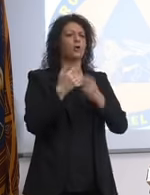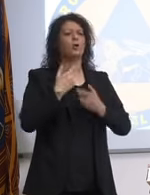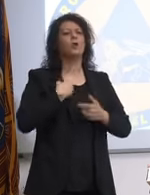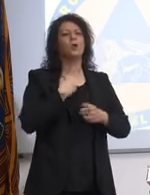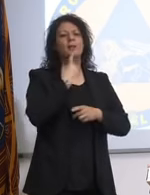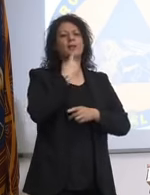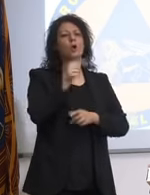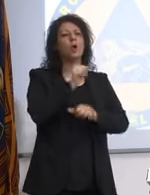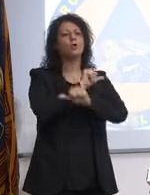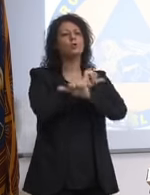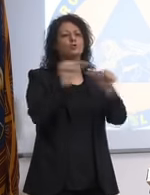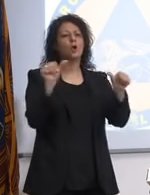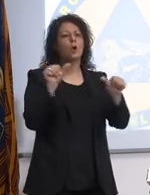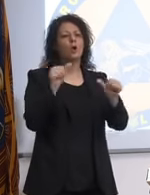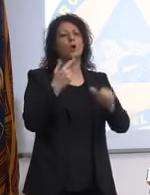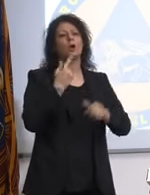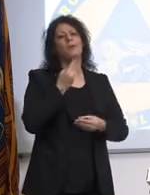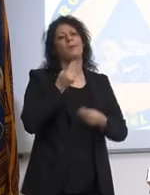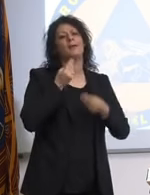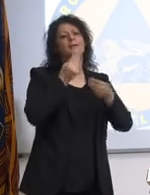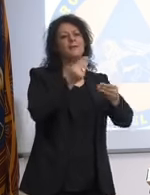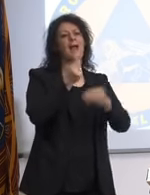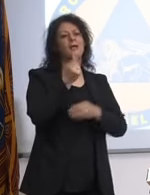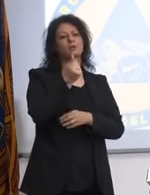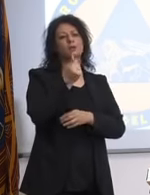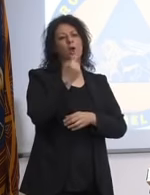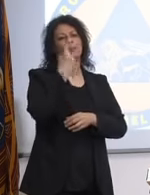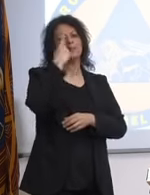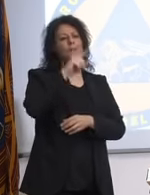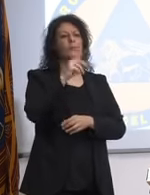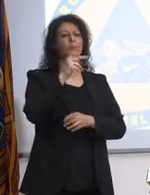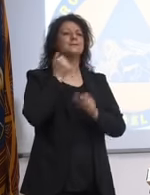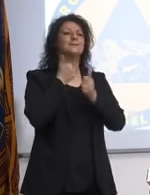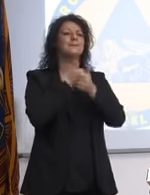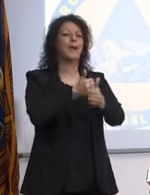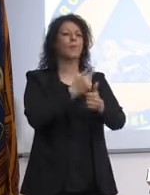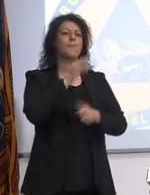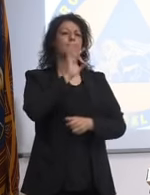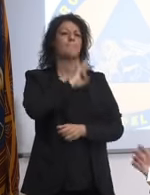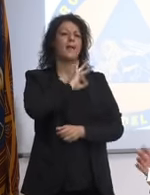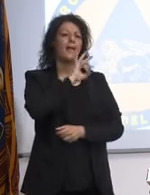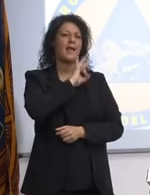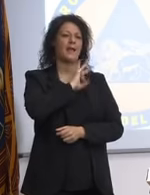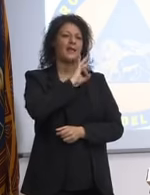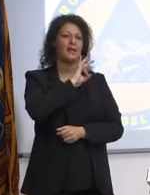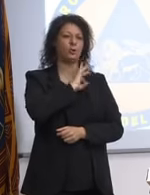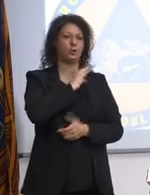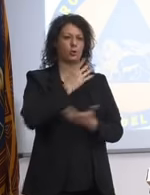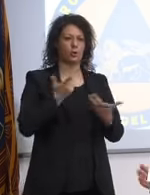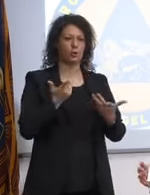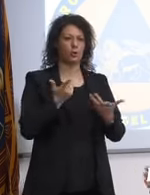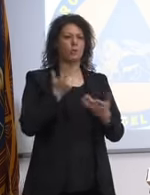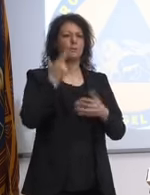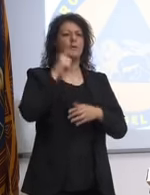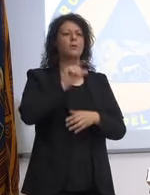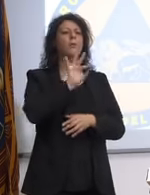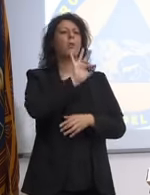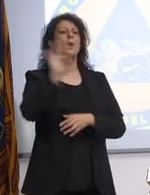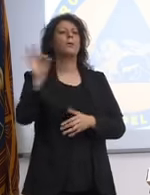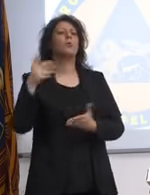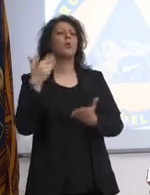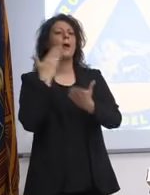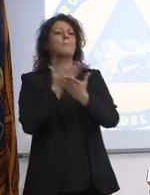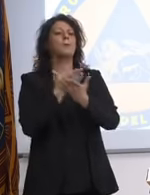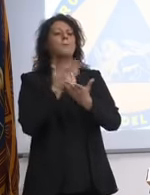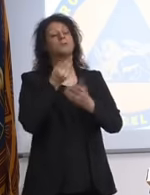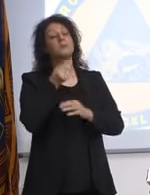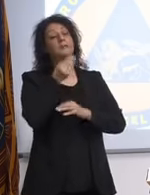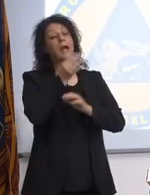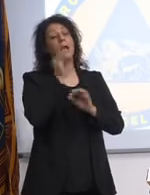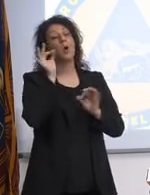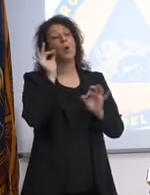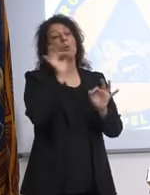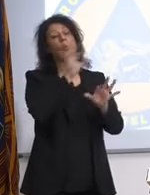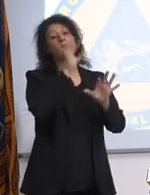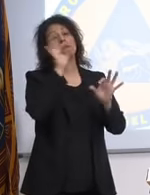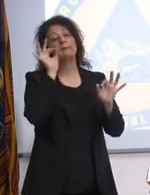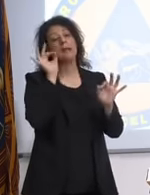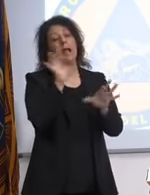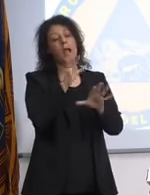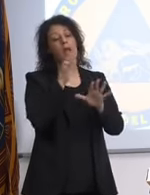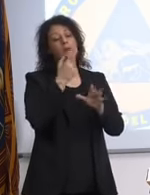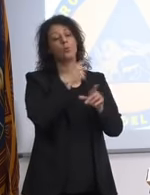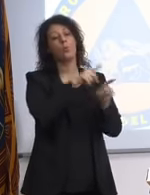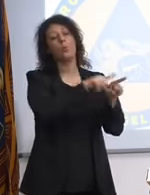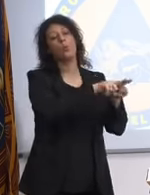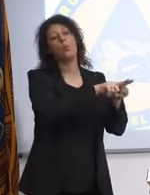perché qualcuno ha anche proposto di dare una tantum spalmato come la Nutella dappertutto, è uguale a tutti. Secondo